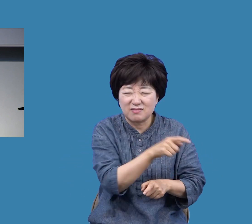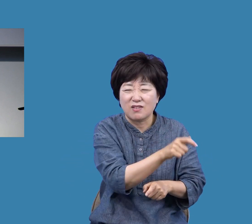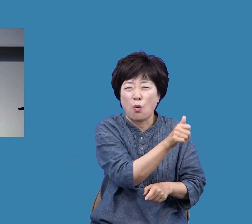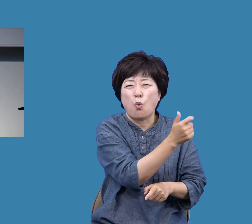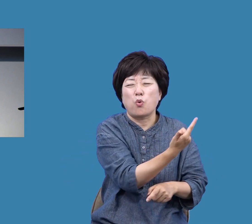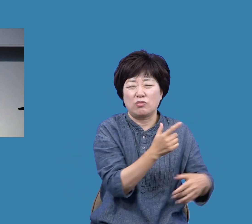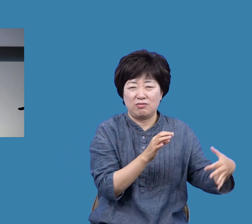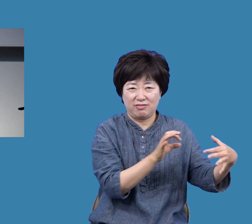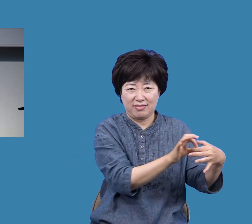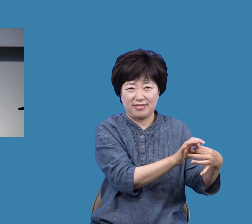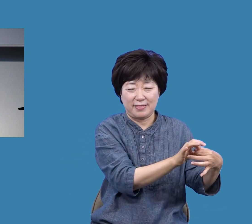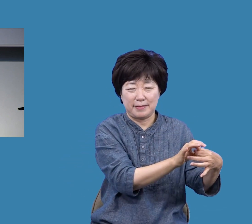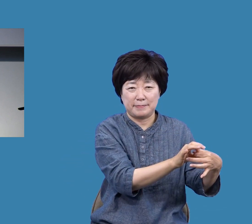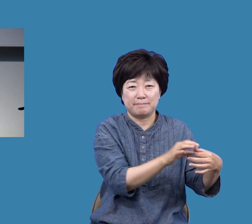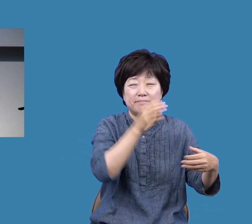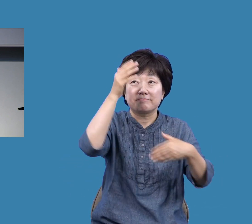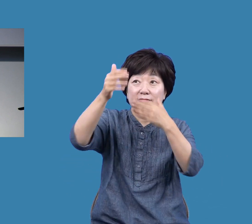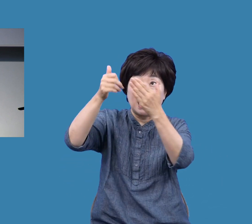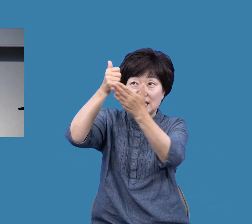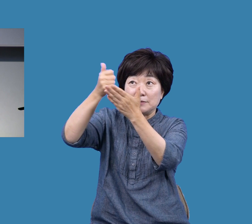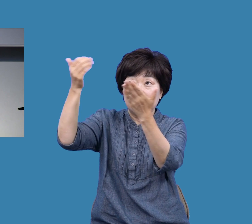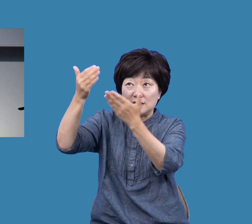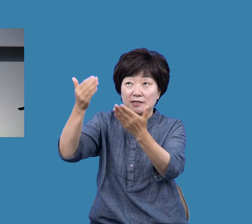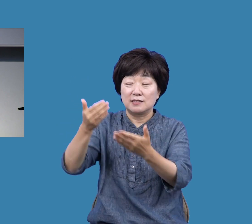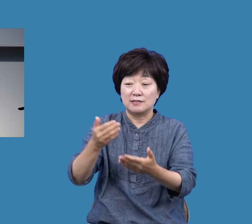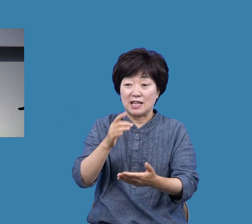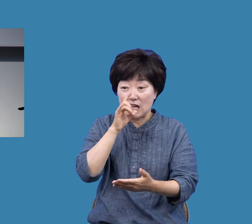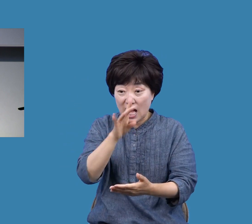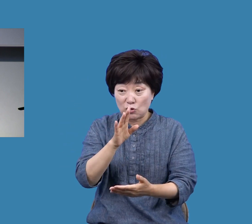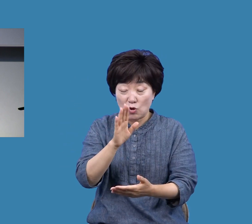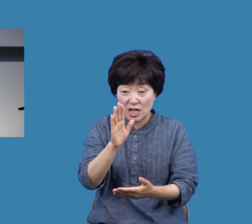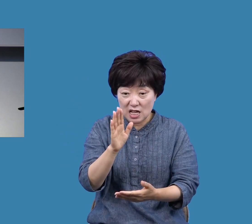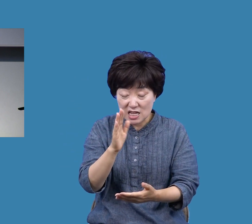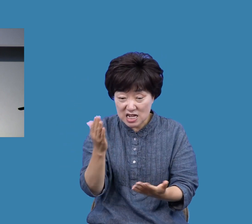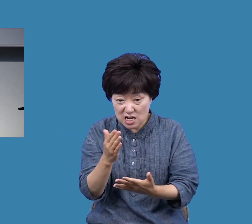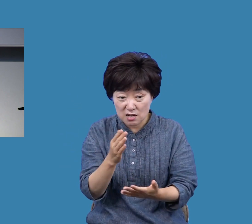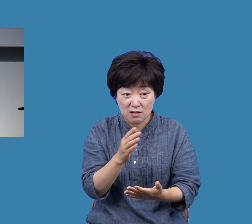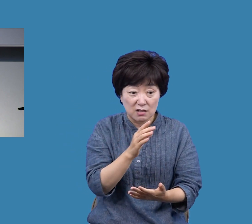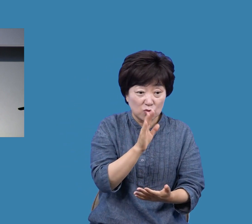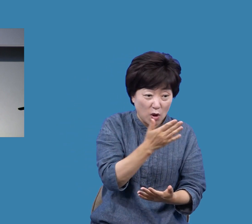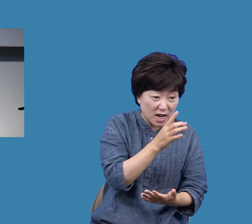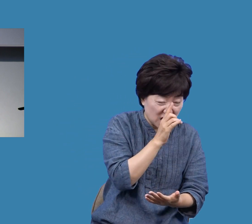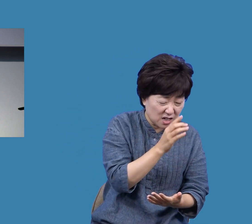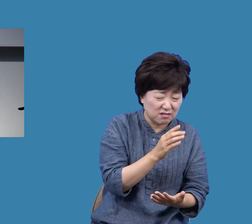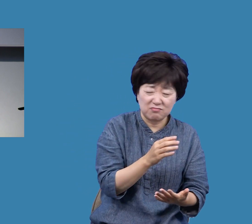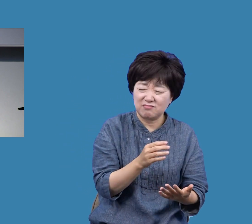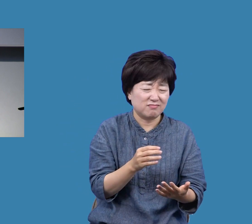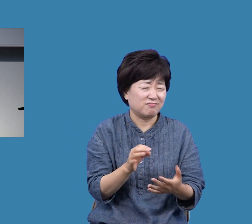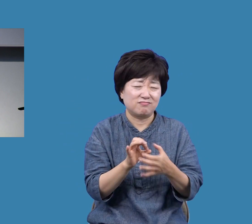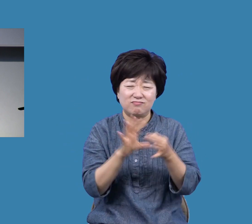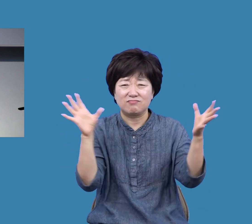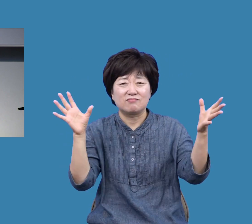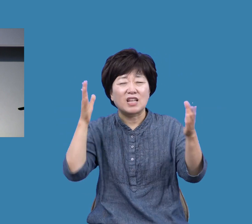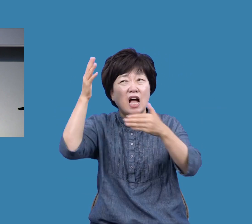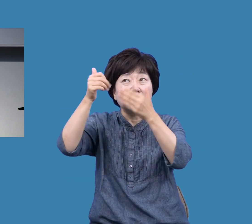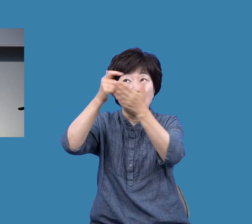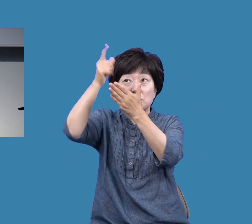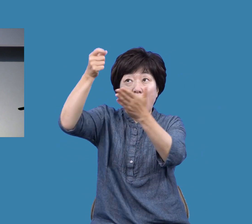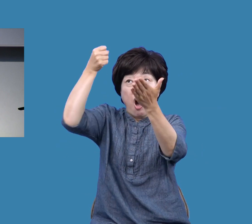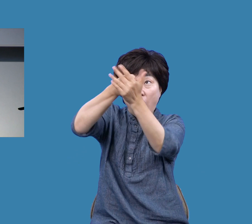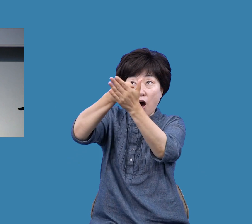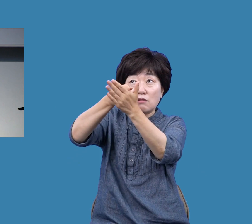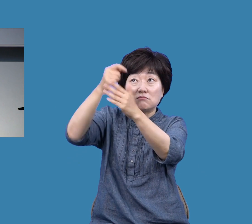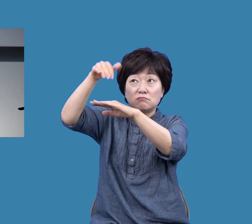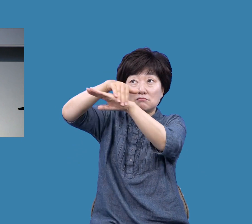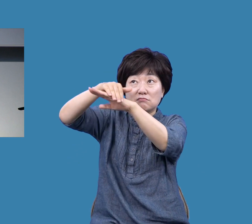하나님이 하시는 일은 불가능한 일이건 가능한 일이건 상관없어. 하나님에게 능력은 상관없거든. 그냥 하나님이 하시겠다고 하면 그냥 되는